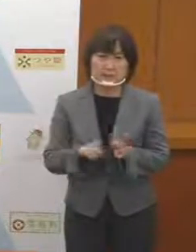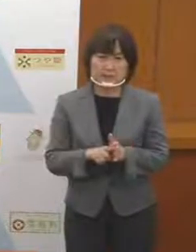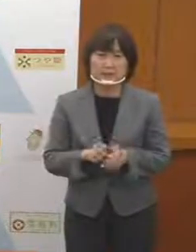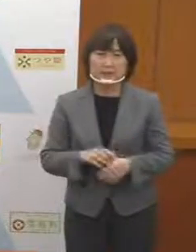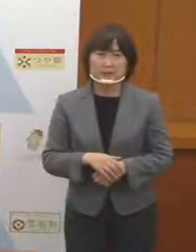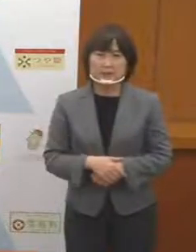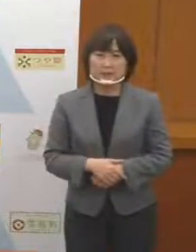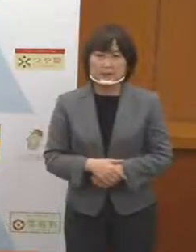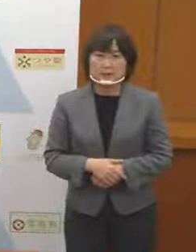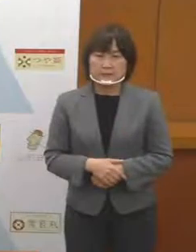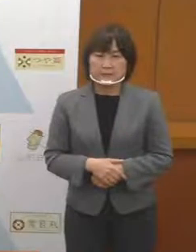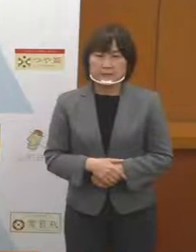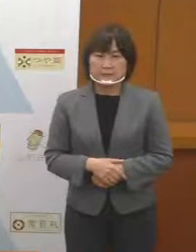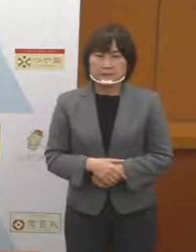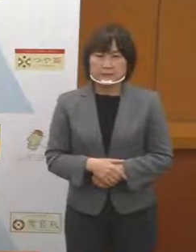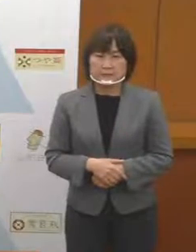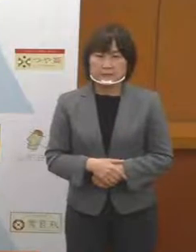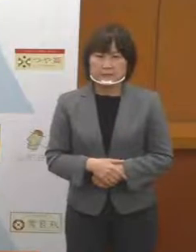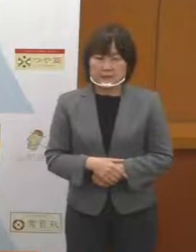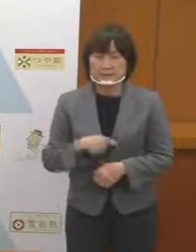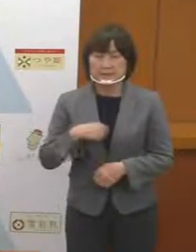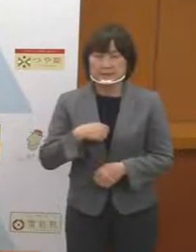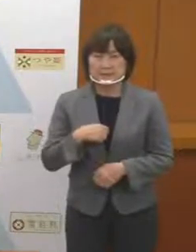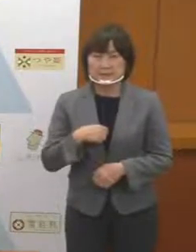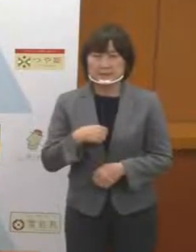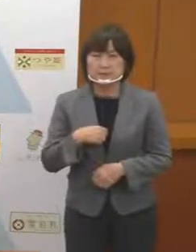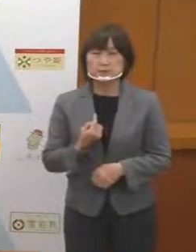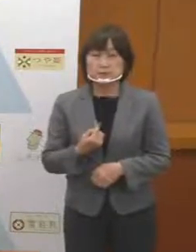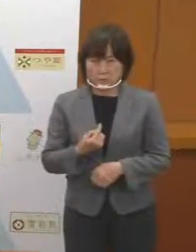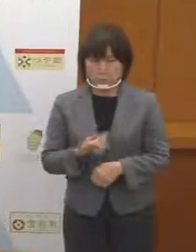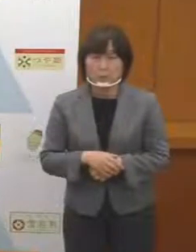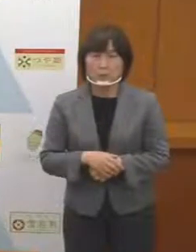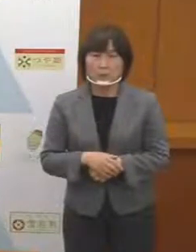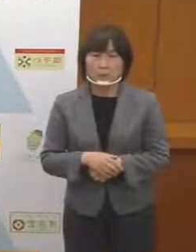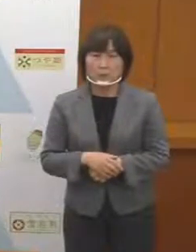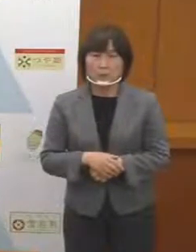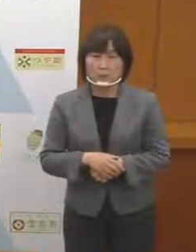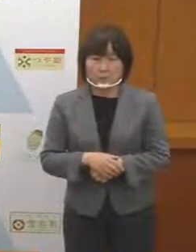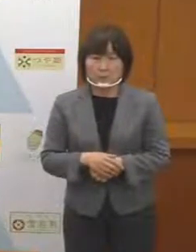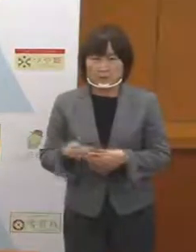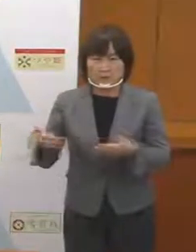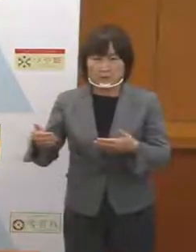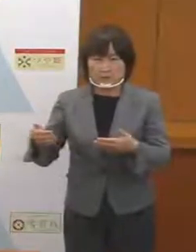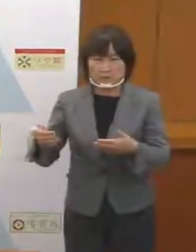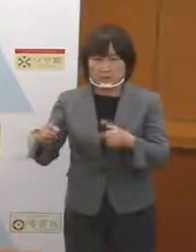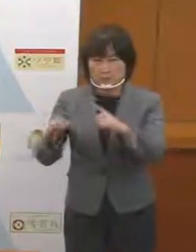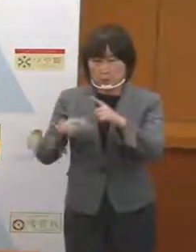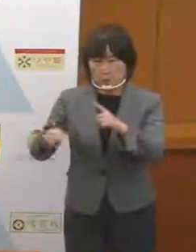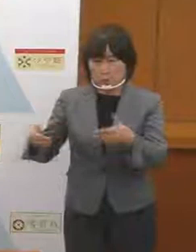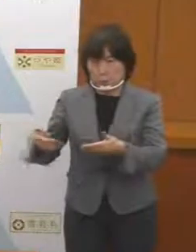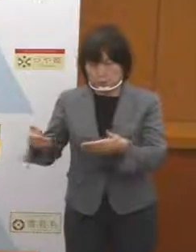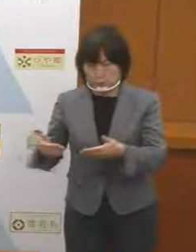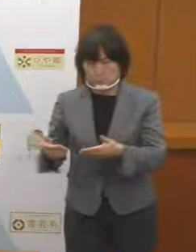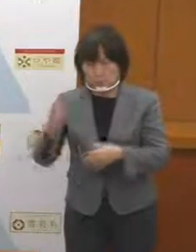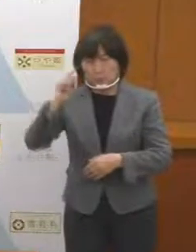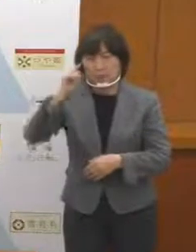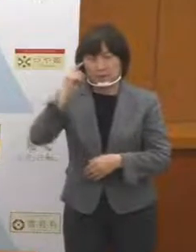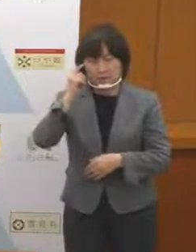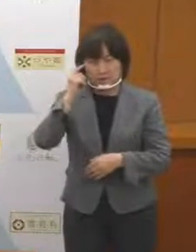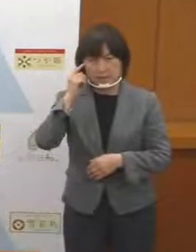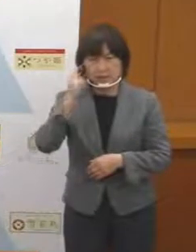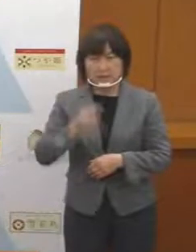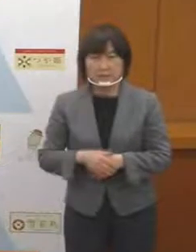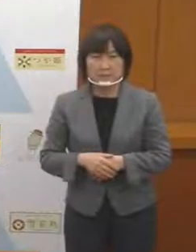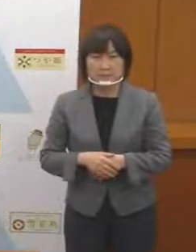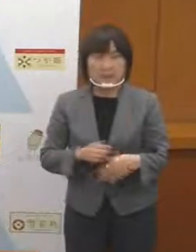たそしてやはり自分のその様々なその公務であるとかいろんなことを考えまたあの